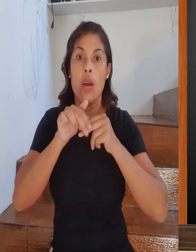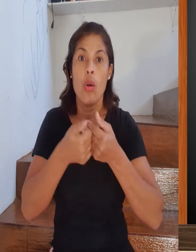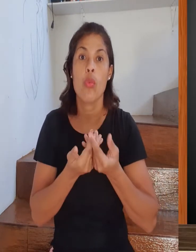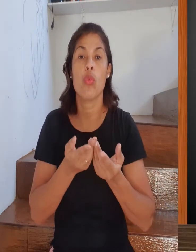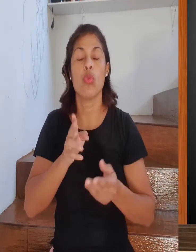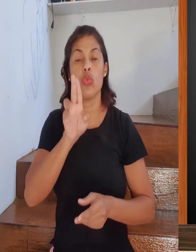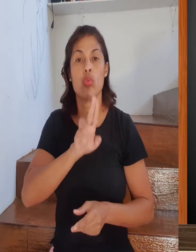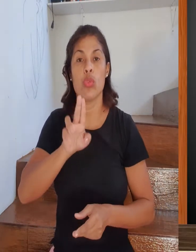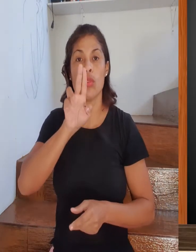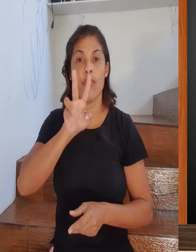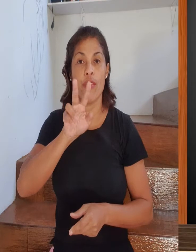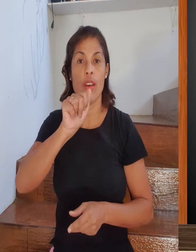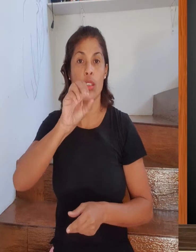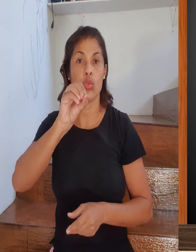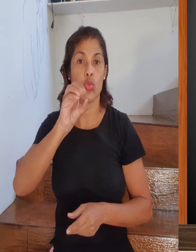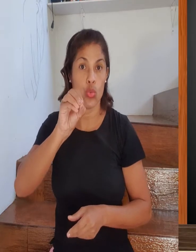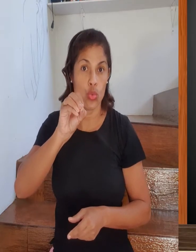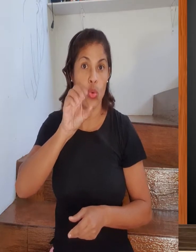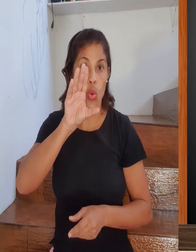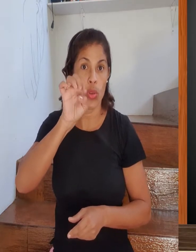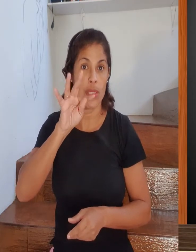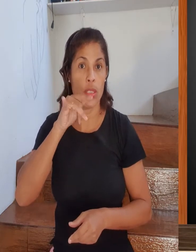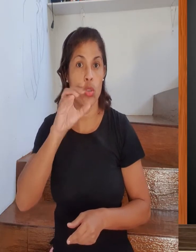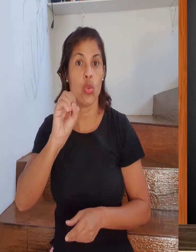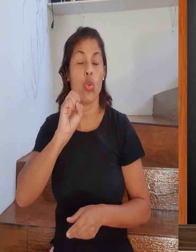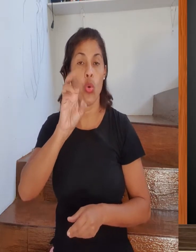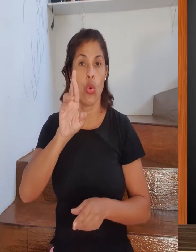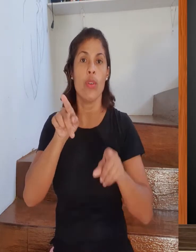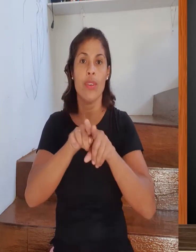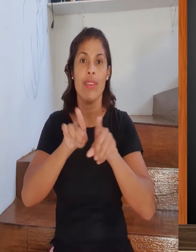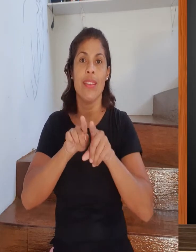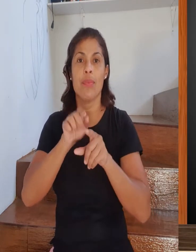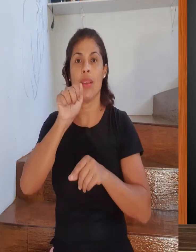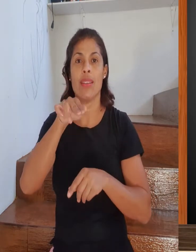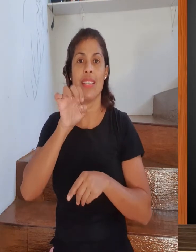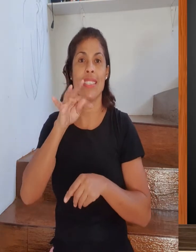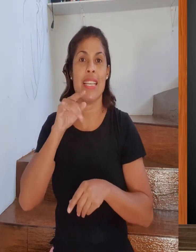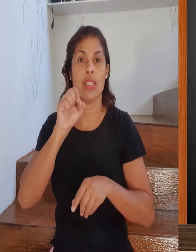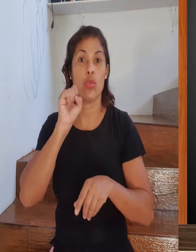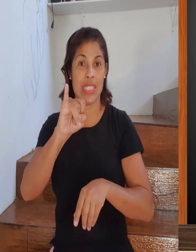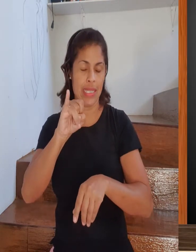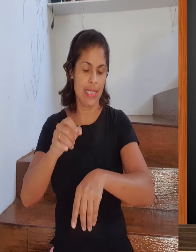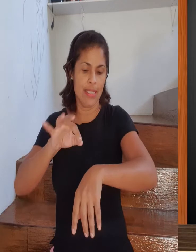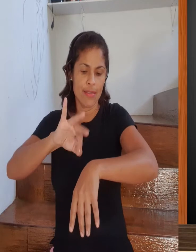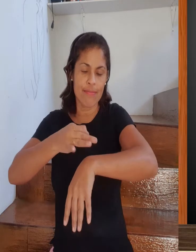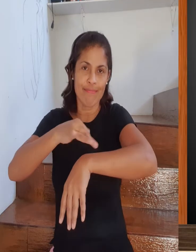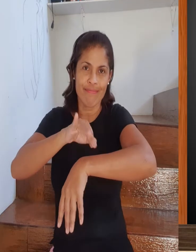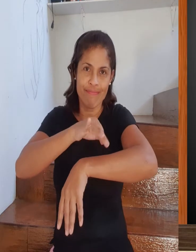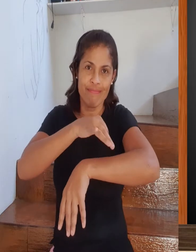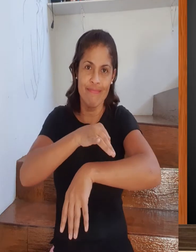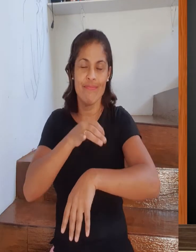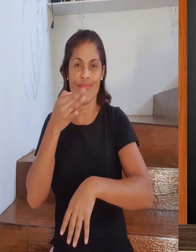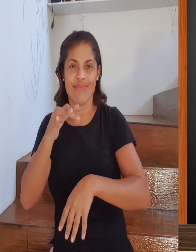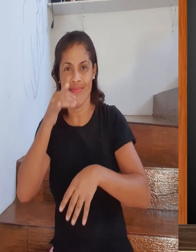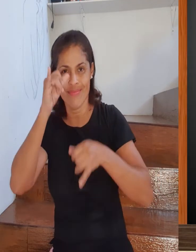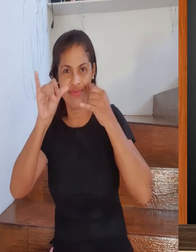nós utilizamos vasoconstritores juntamente com anestésicos quando precisamos fazer uma sutura. Nós